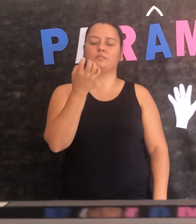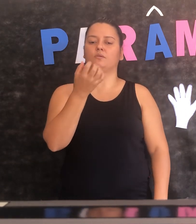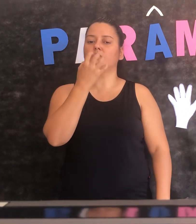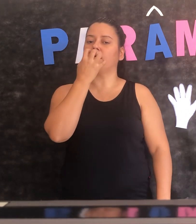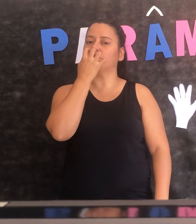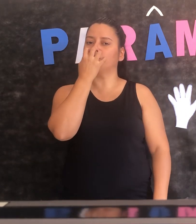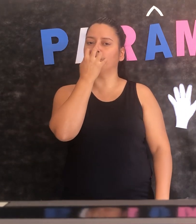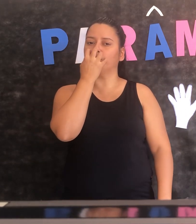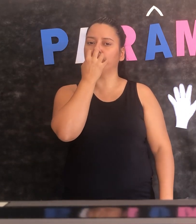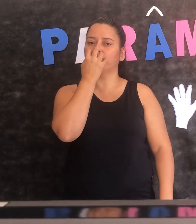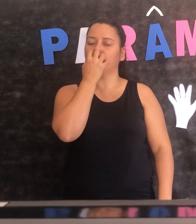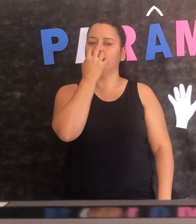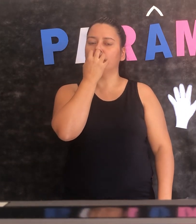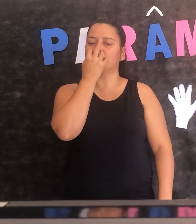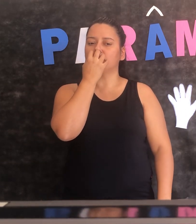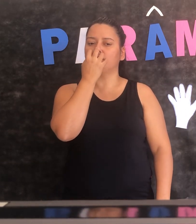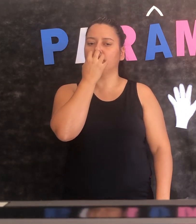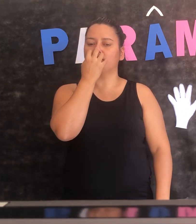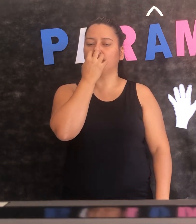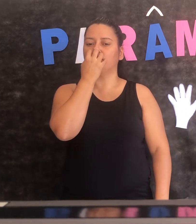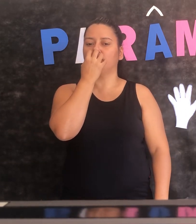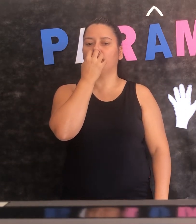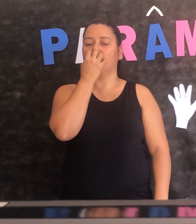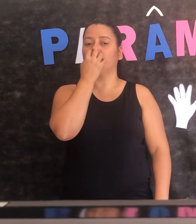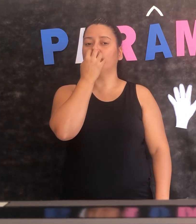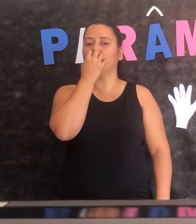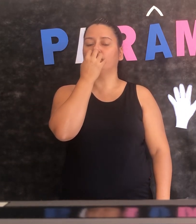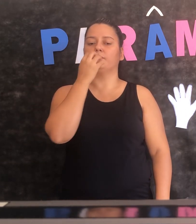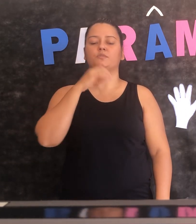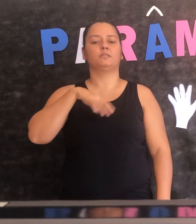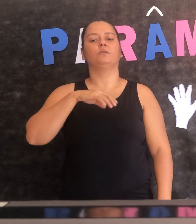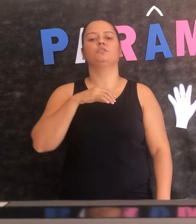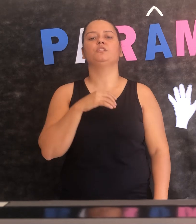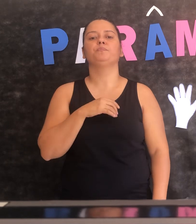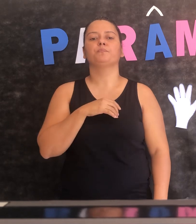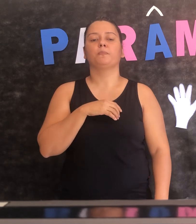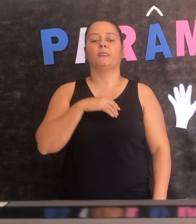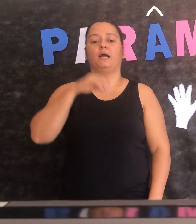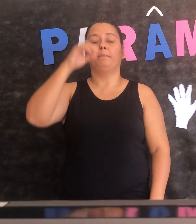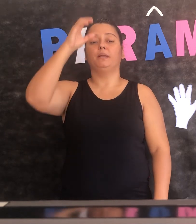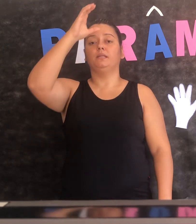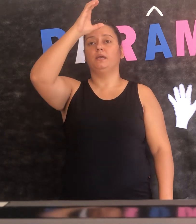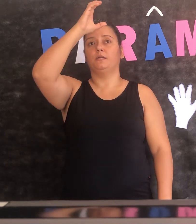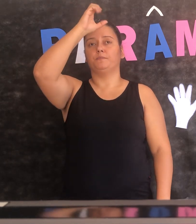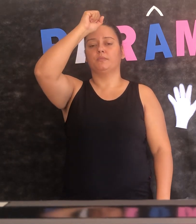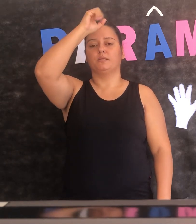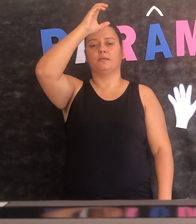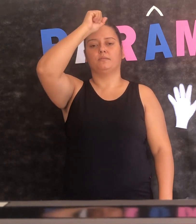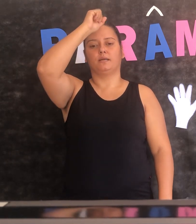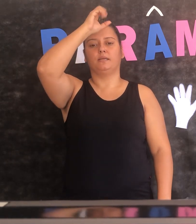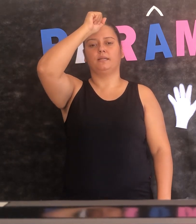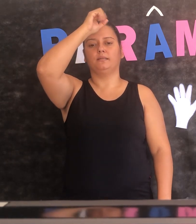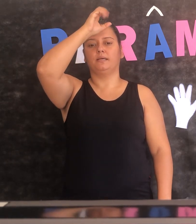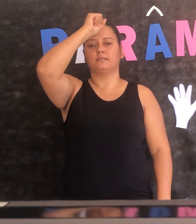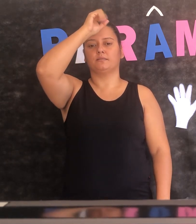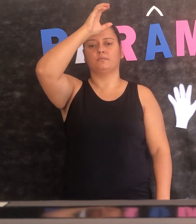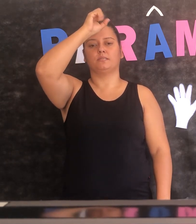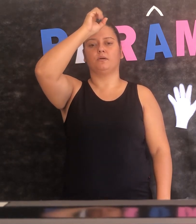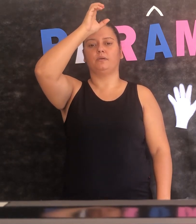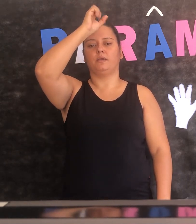de cachorro, está sendo realizado na boca. O sinal de aprender, aqui na testa, o sinal